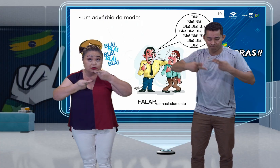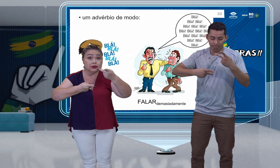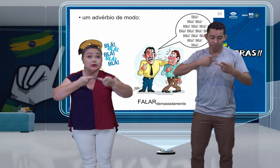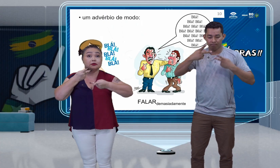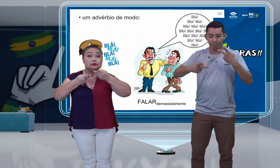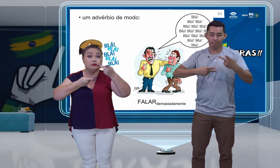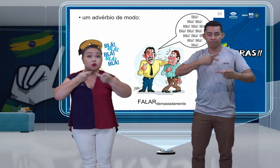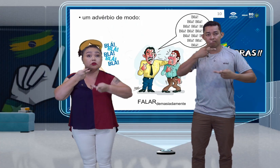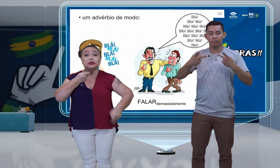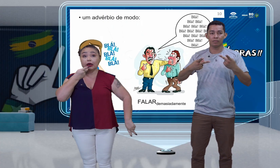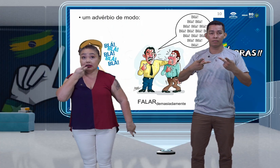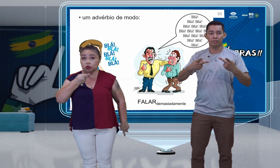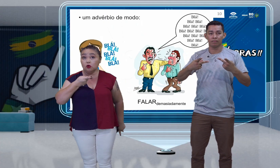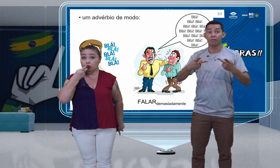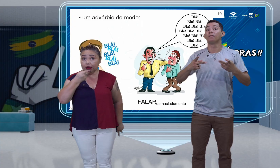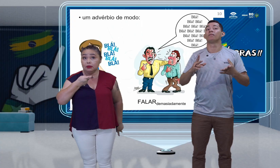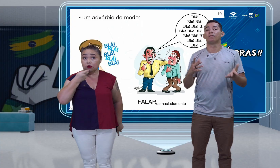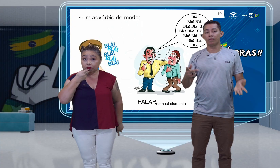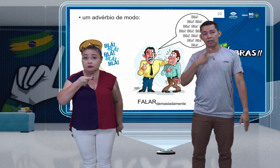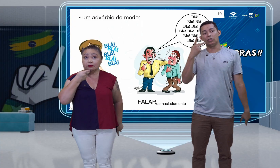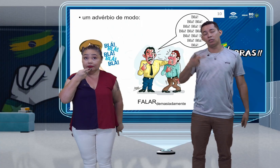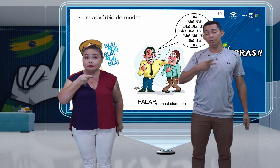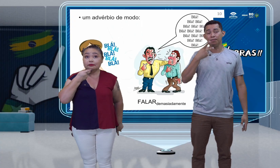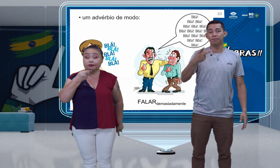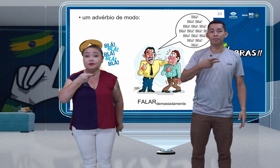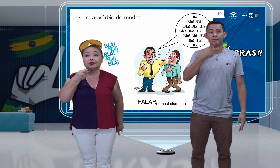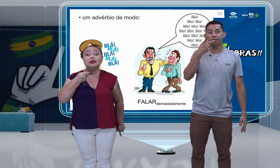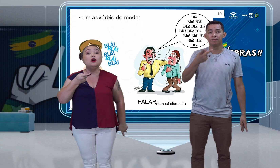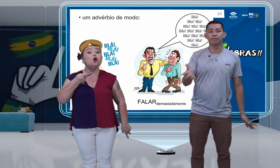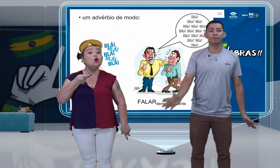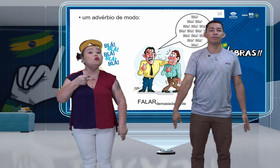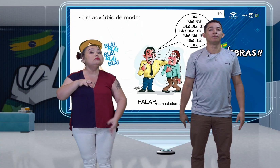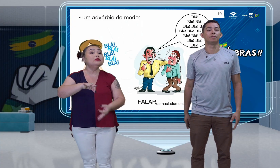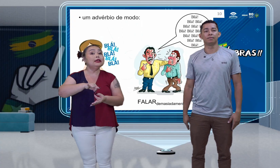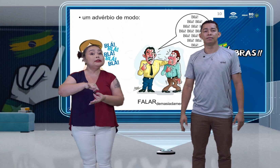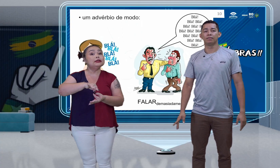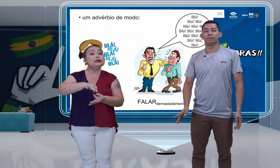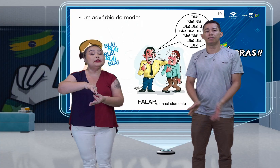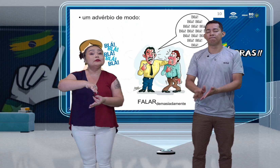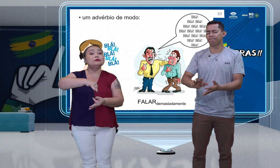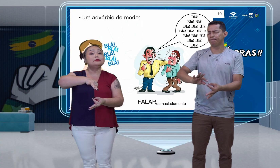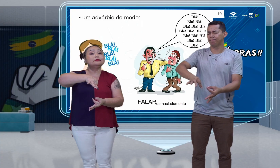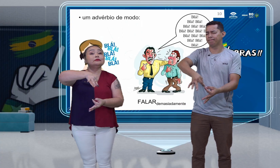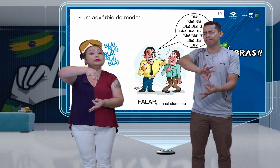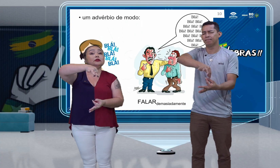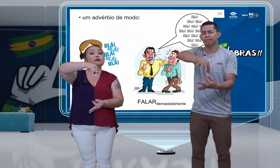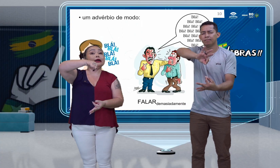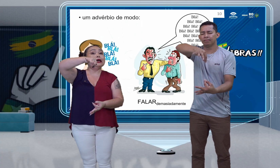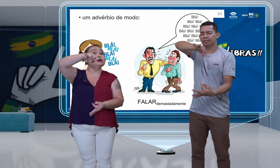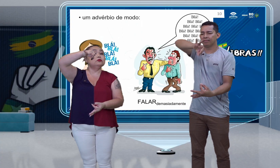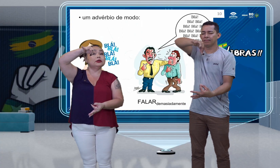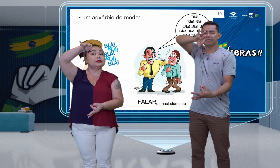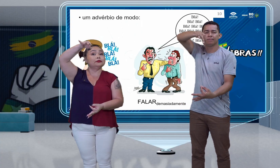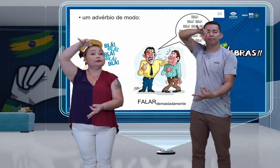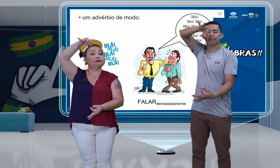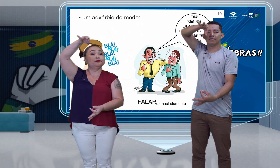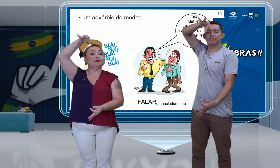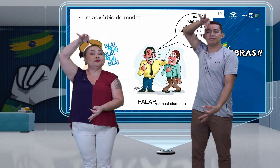mãos, porque o sinal é só uma mão. Isso. Ou esse aqui, que não acaba nunca.